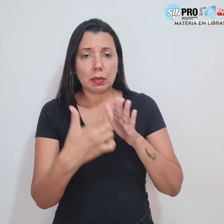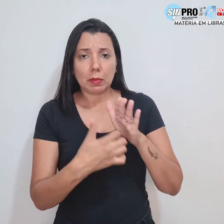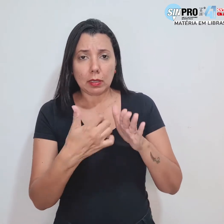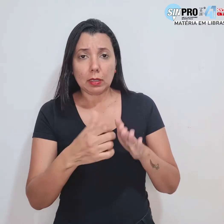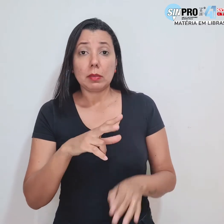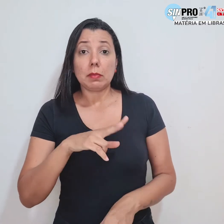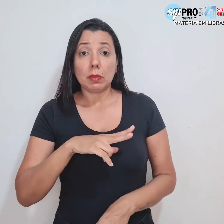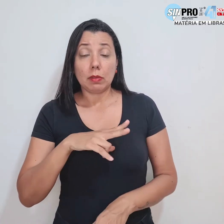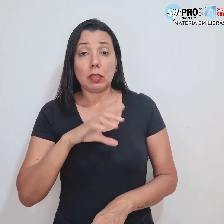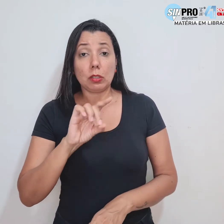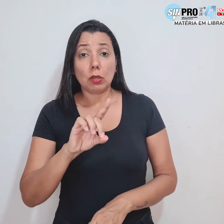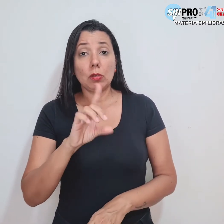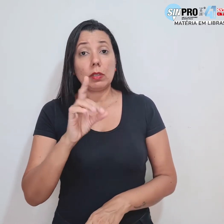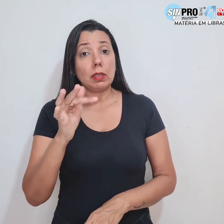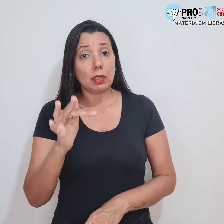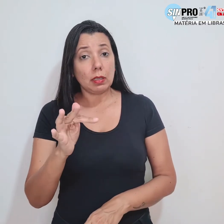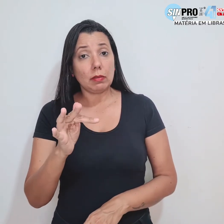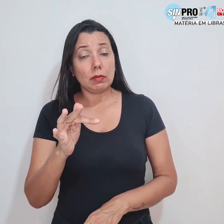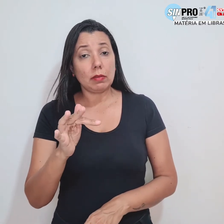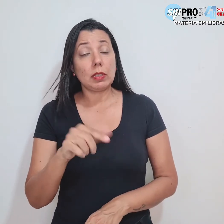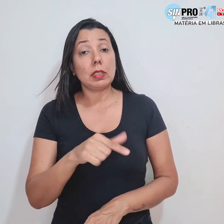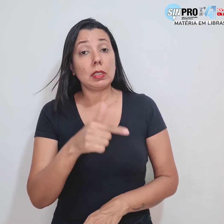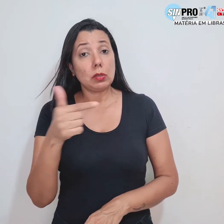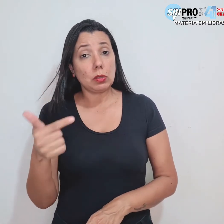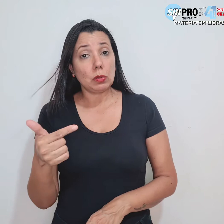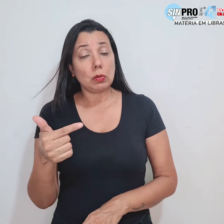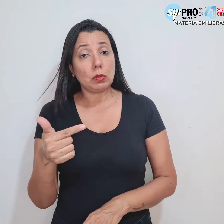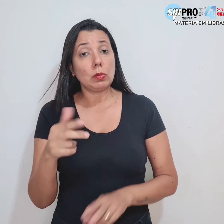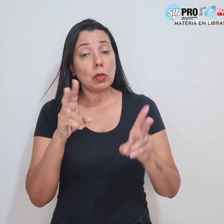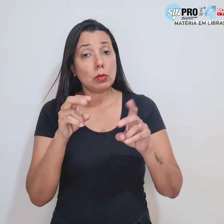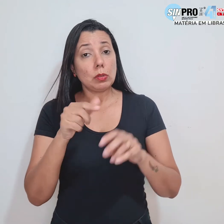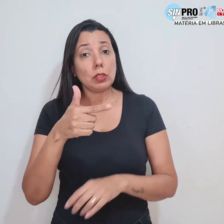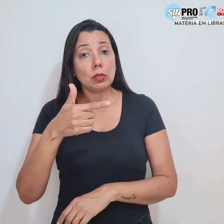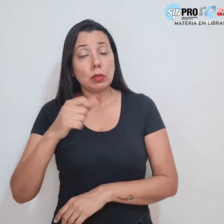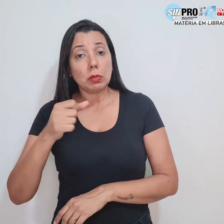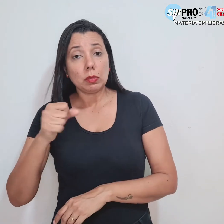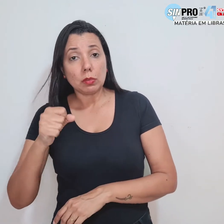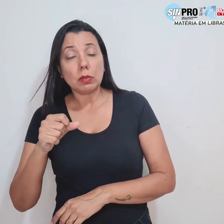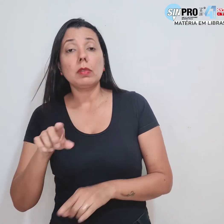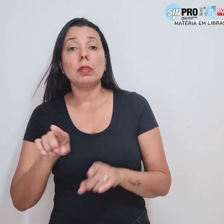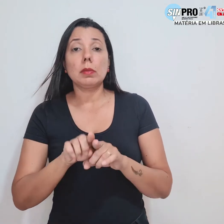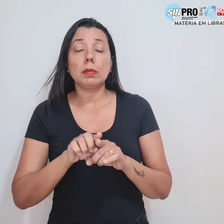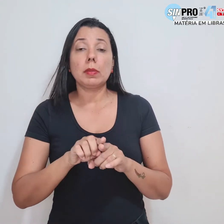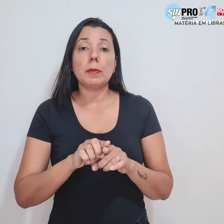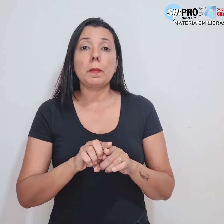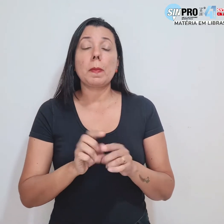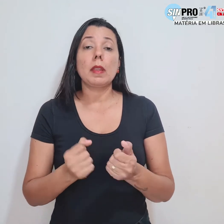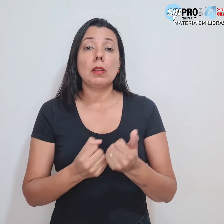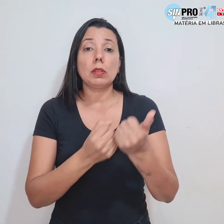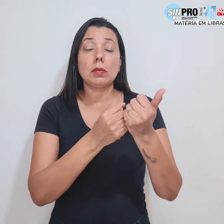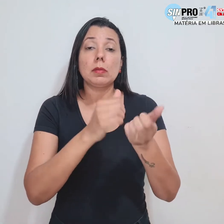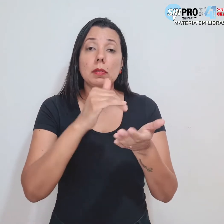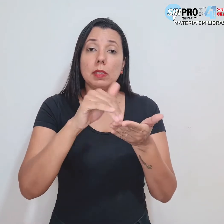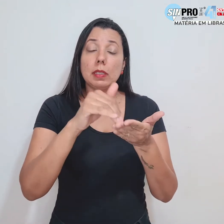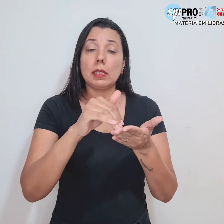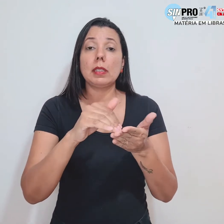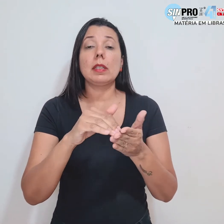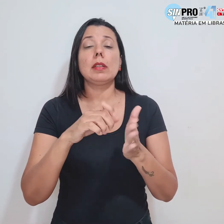empresas privadas. Só no DF, segundo o levantamento de 2018 da Subsecretaria da Receita, os